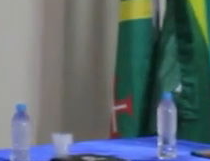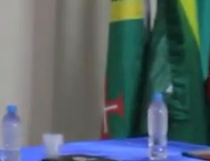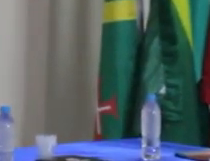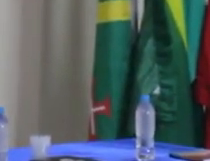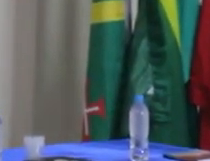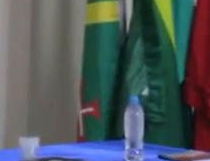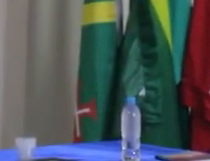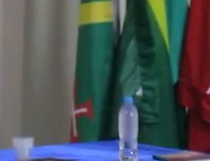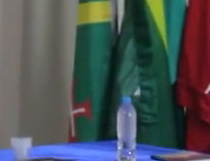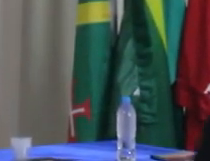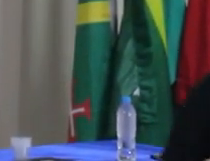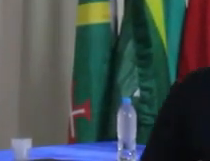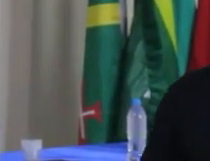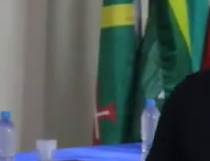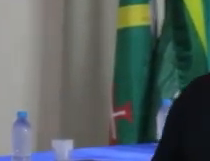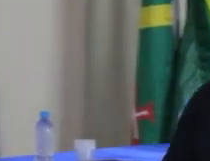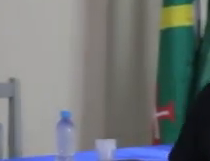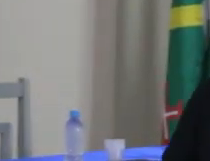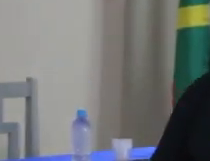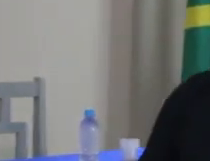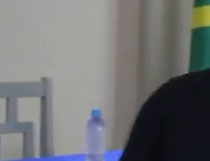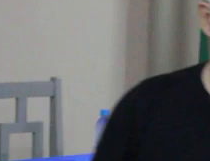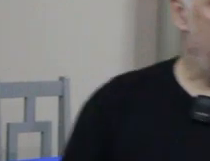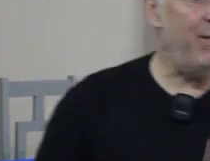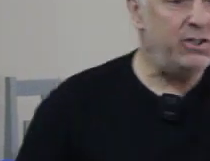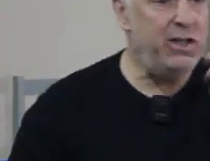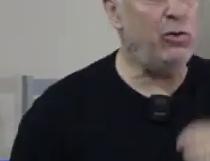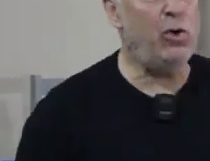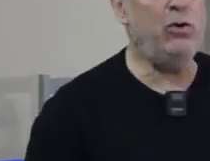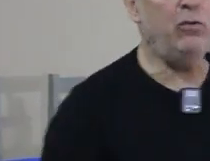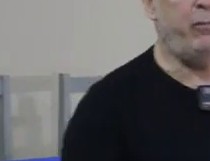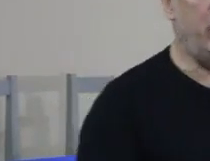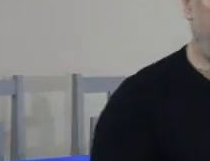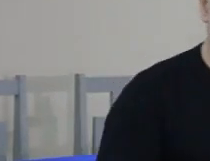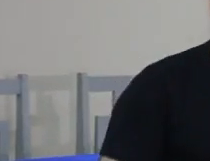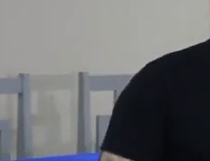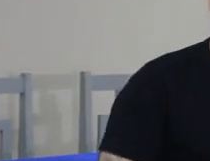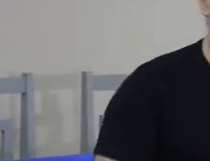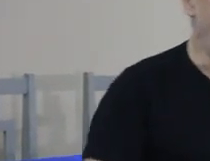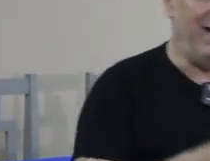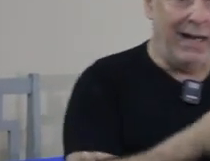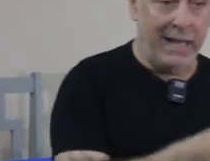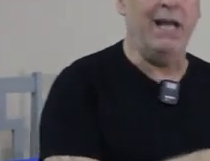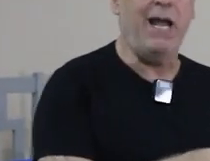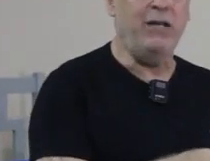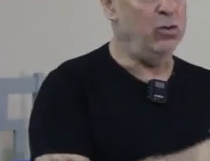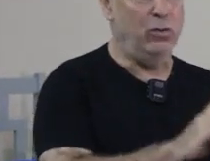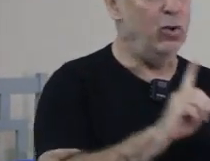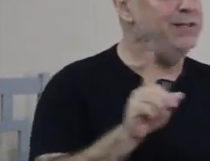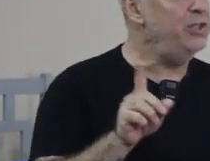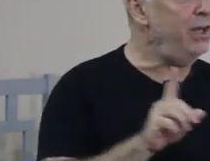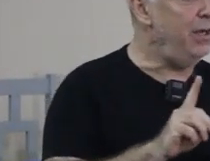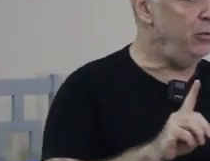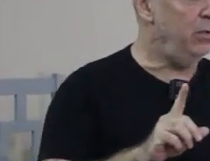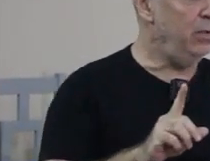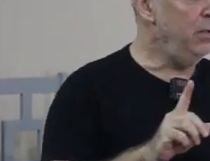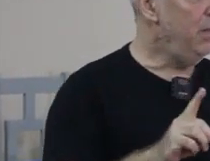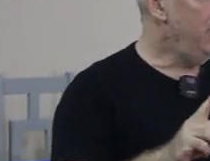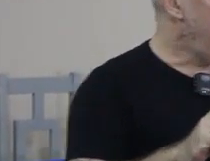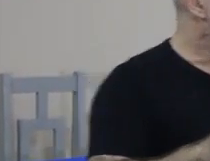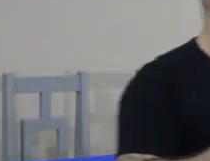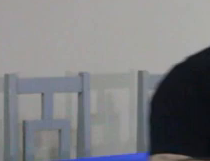recém-feita, obras em andamento. Imagina o dono do posto de gasolina, pela lei era isso, não estou